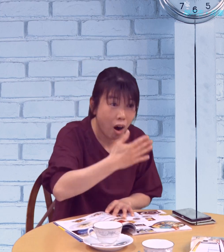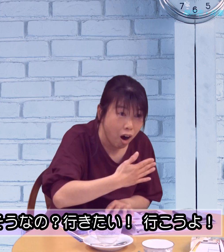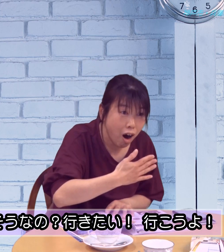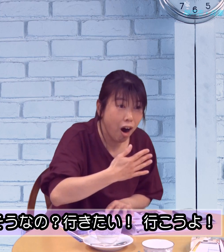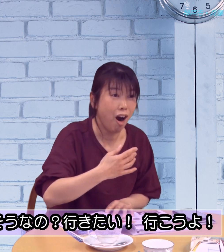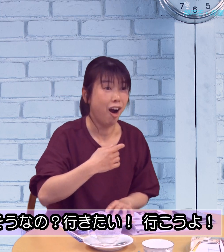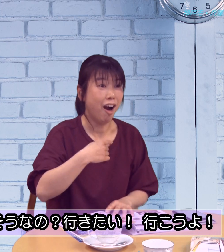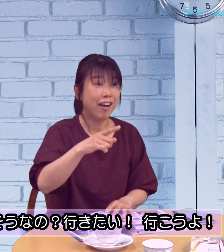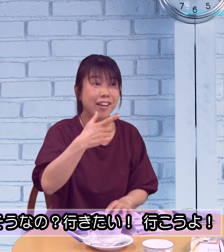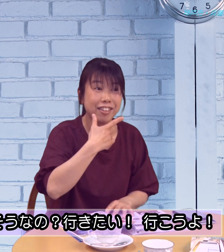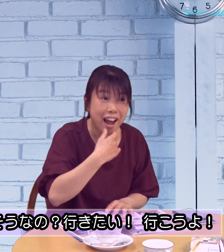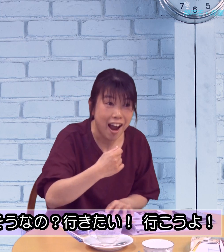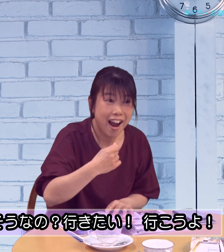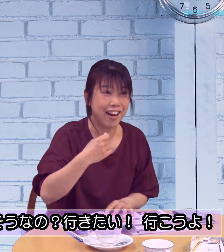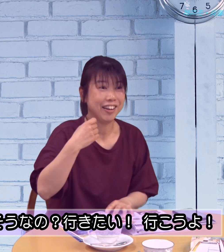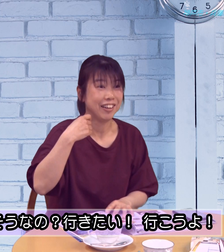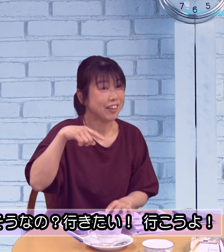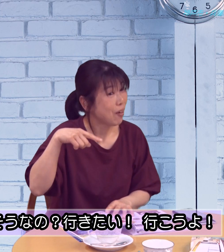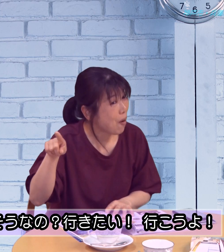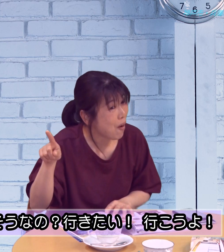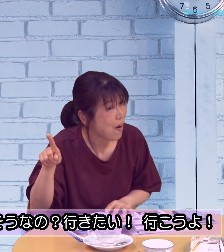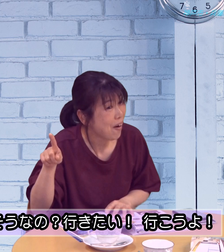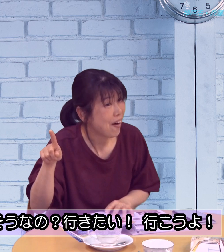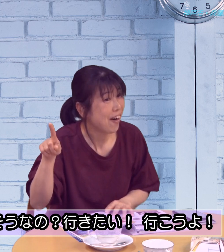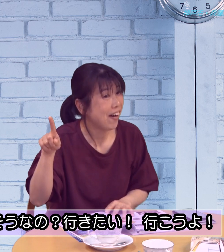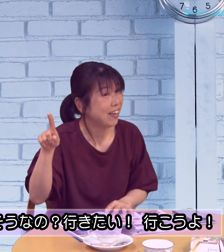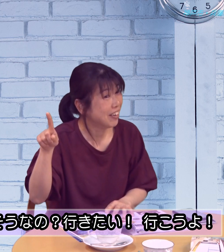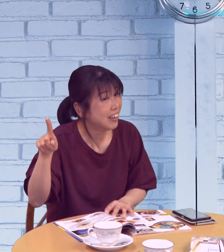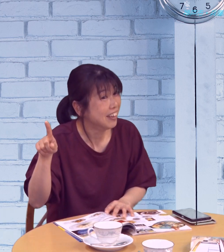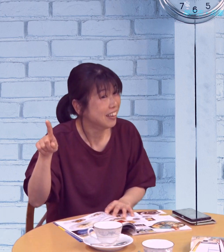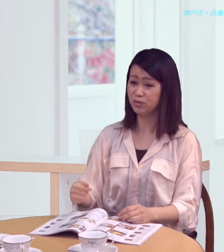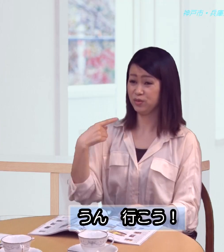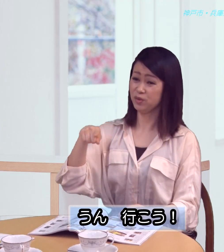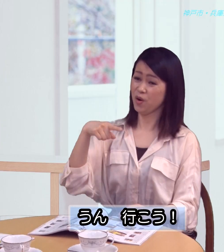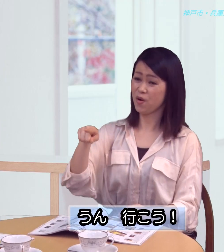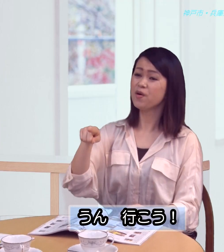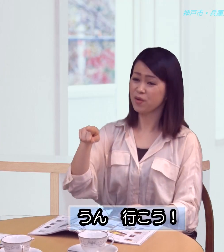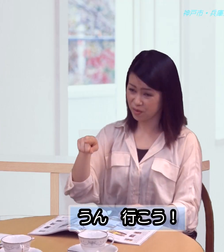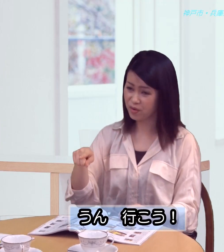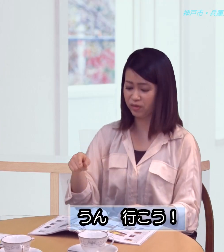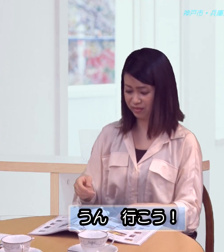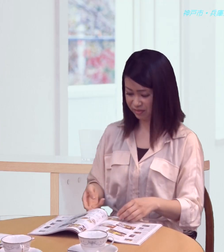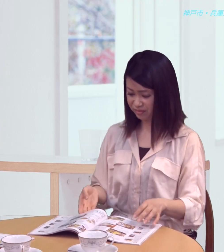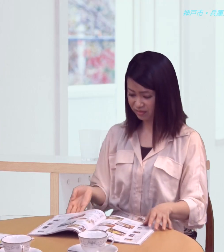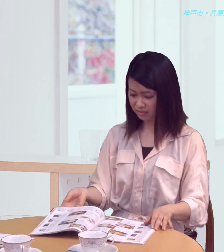そうなの行きたーいこーよトンビ母